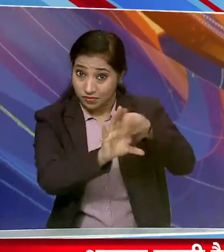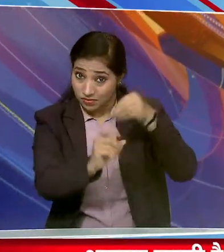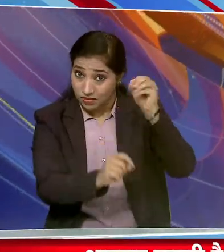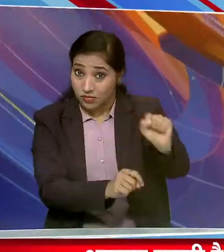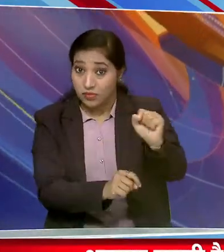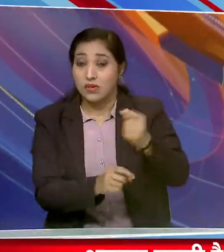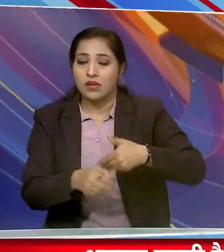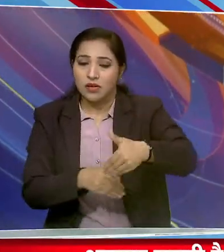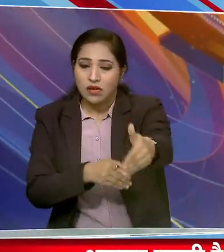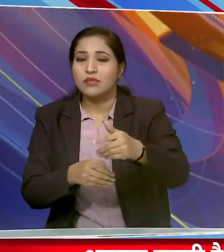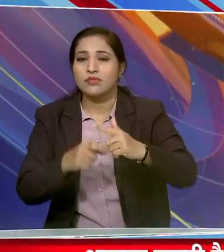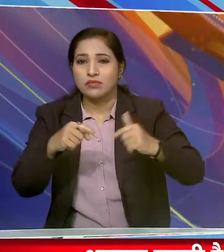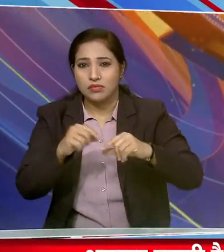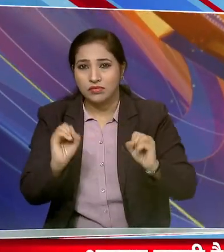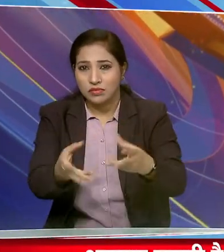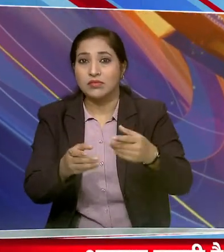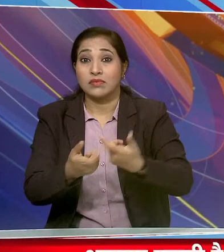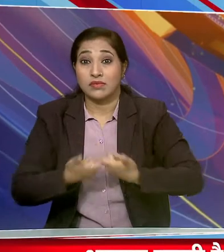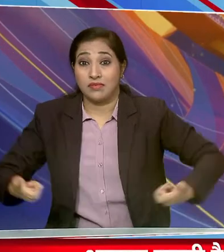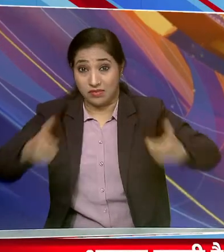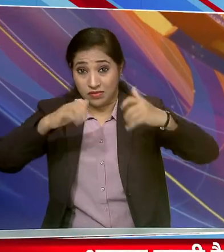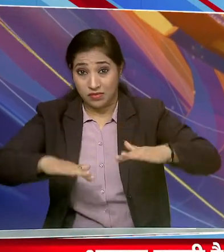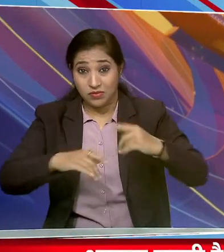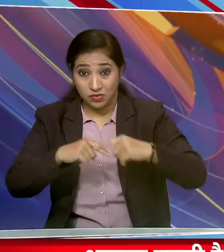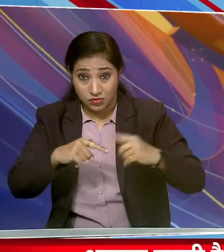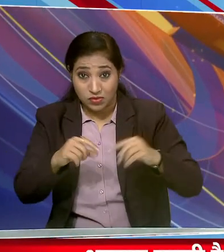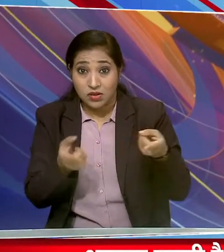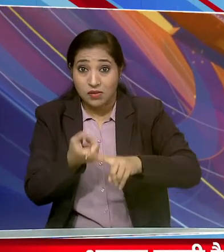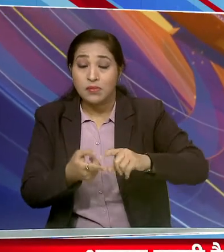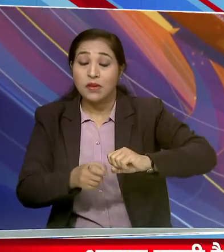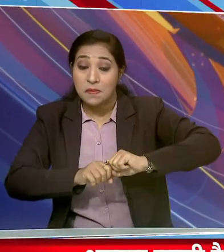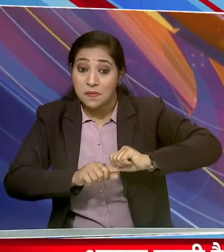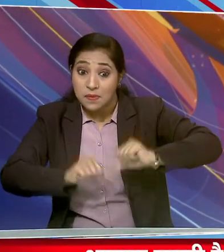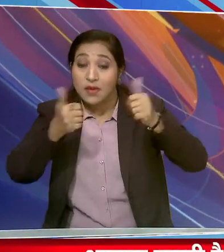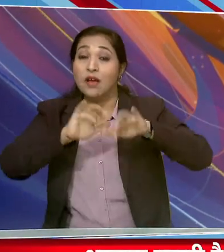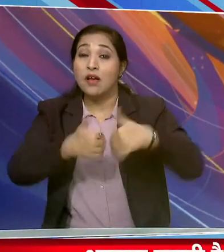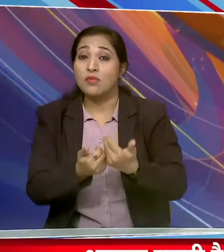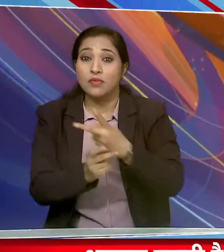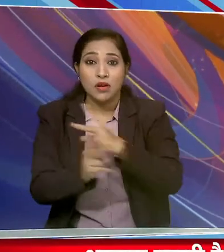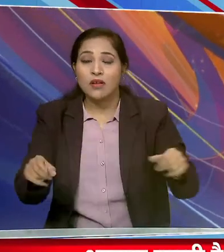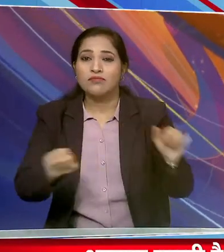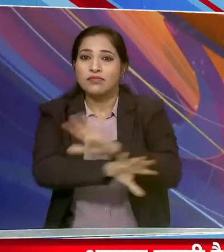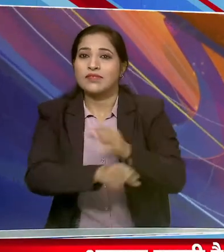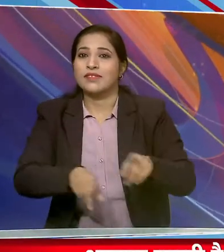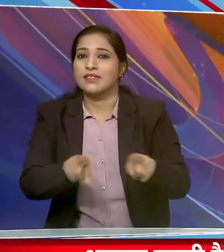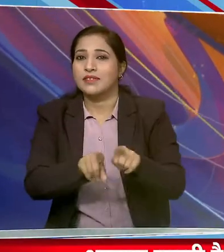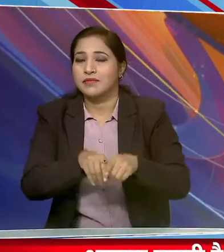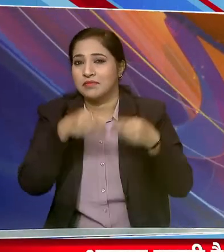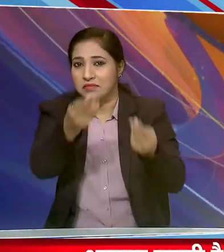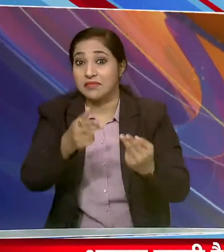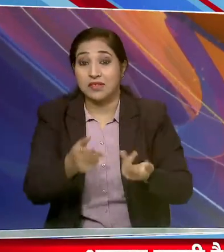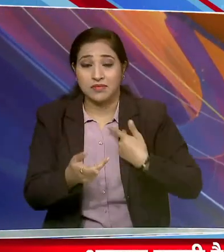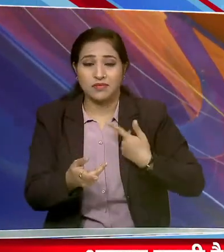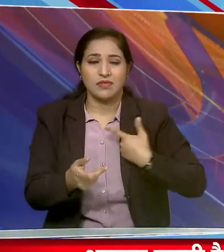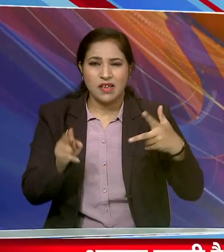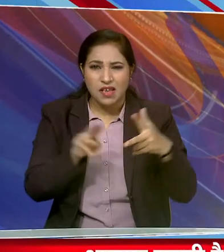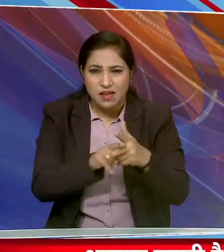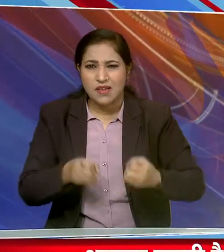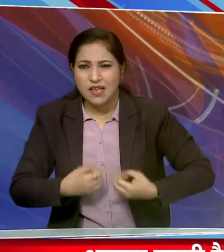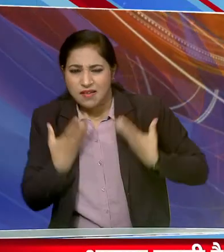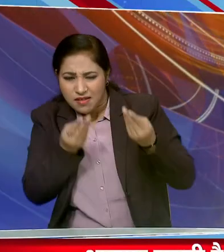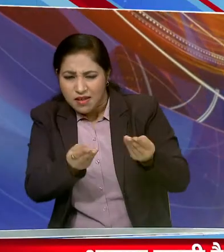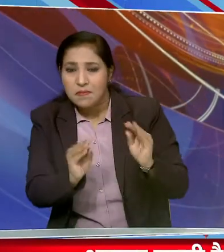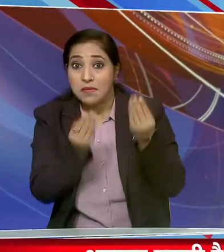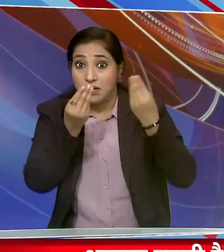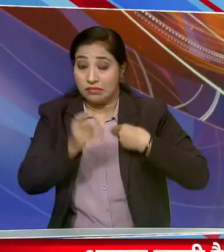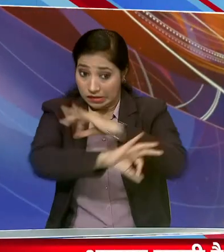आगामी विधानसभा चुनाव और लोकसभा चुनाव के लिए दिया जीत का मंत्र। कहा, भाजपा तुष्टिकरण के बजाय सभी वर्गों के संतुष्टिकरण पर